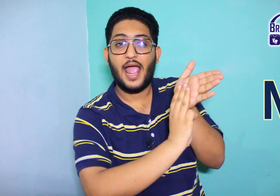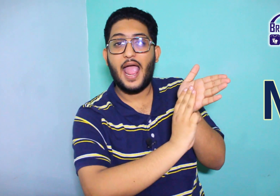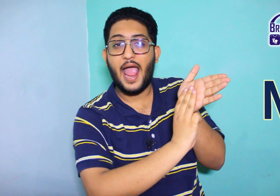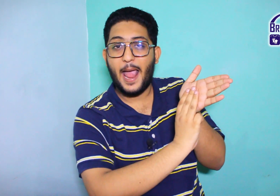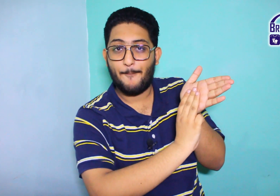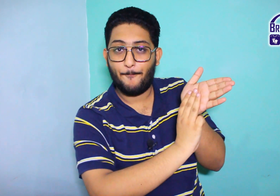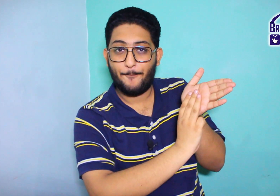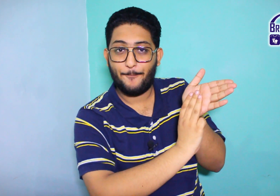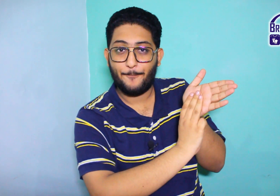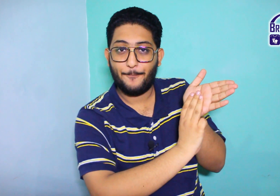एम